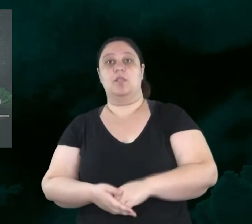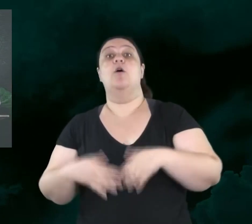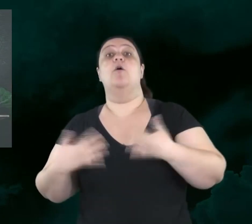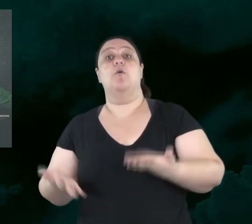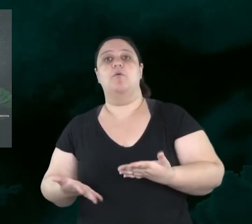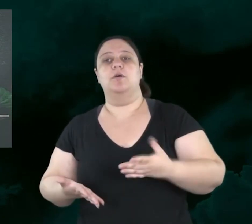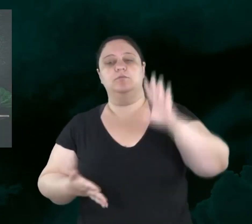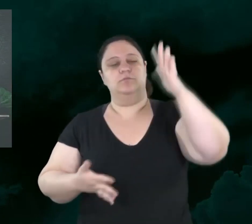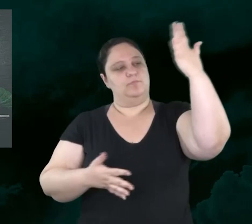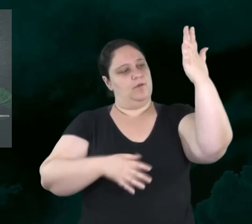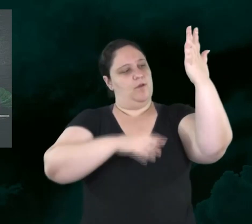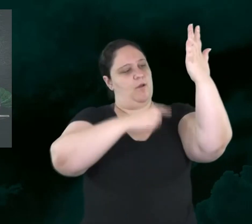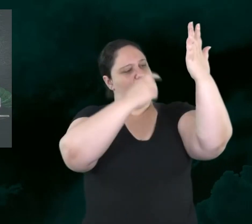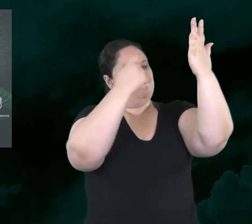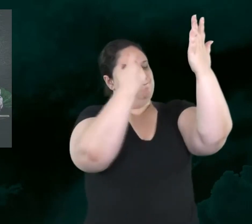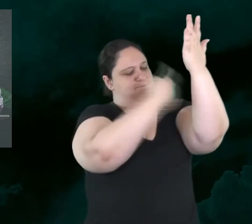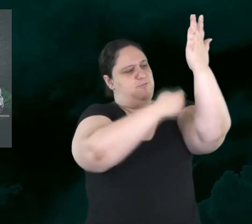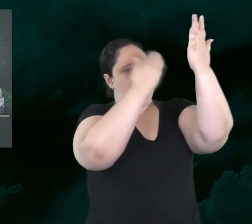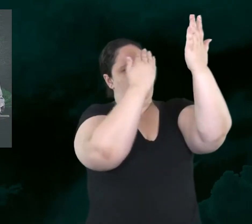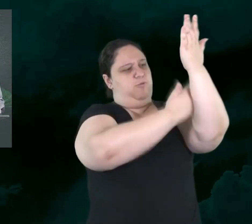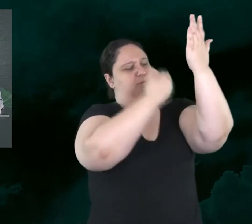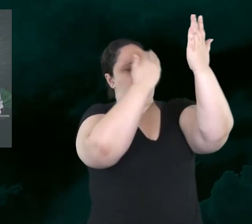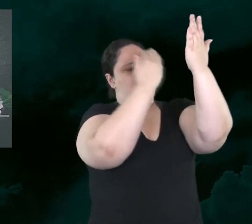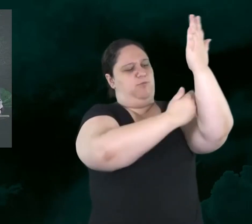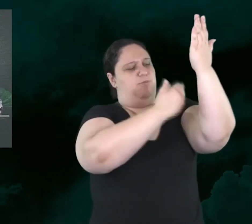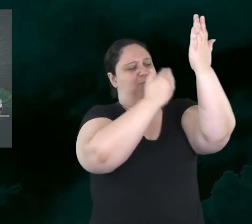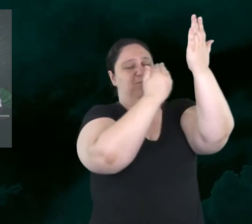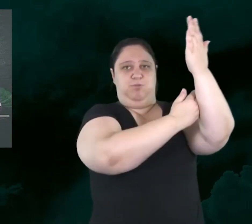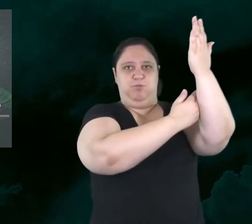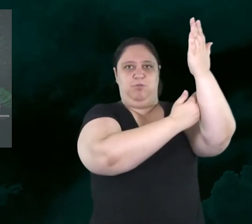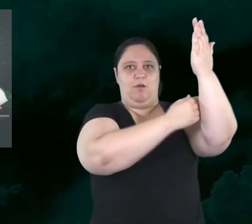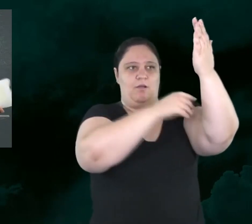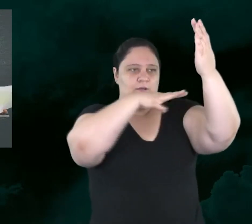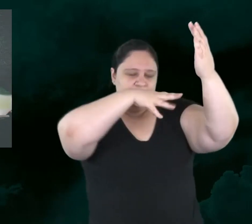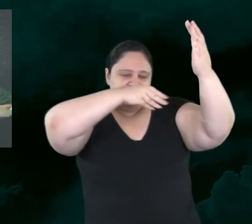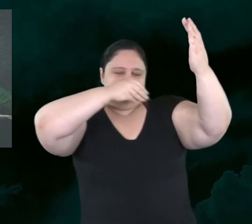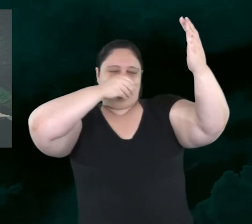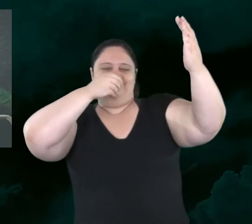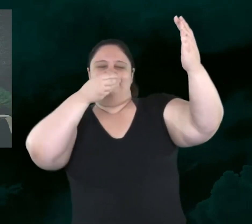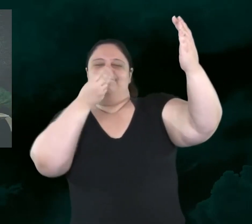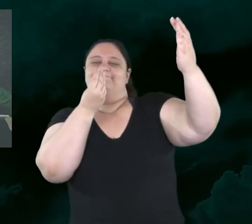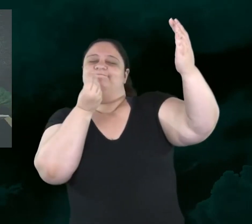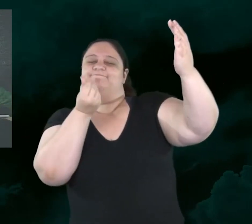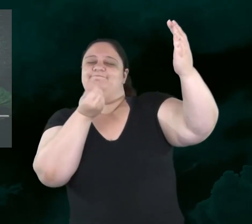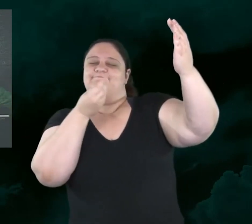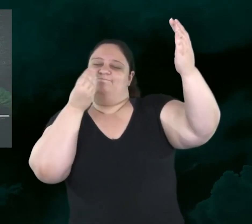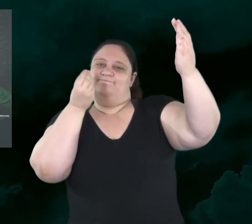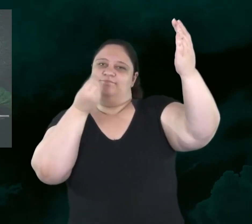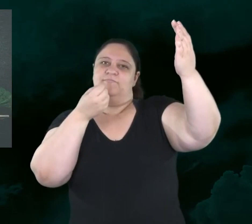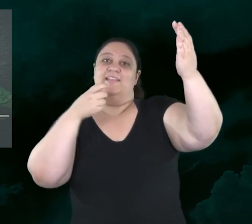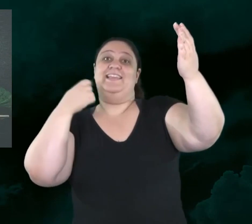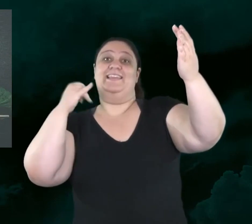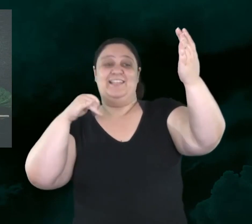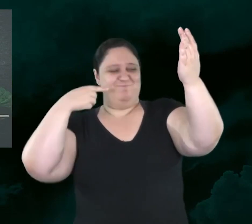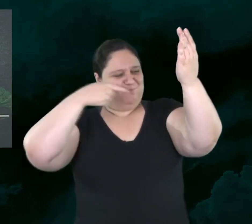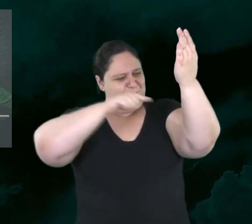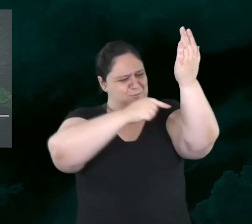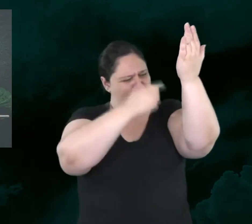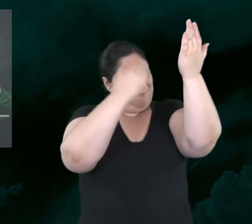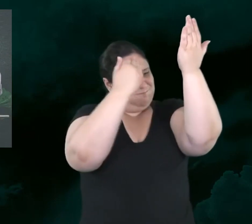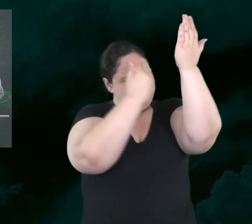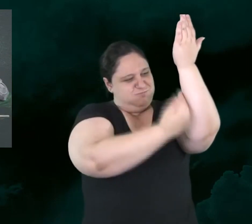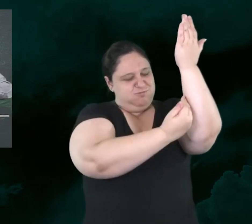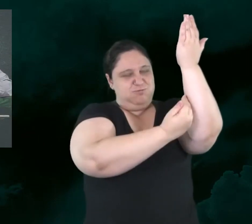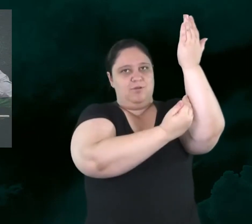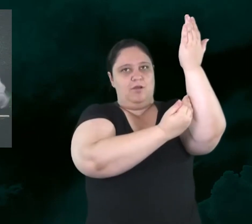casca é ferida. Quanto maior o ferimento, maior será o seu perfume. Meus queridos